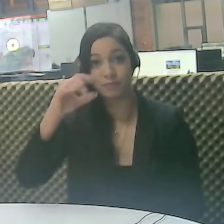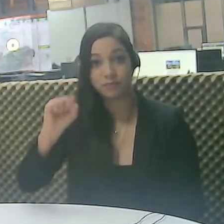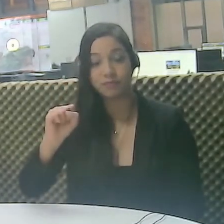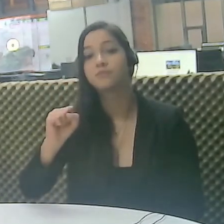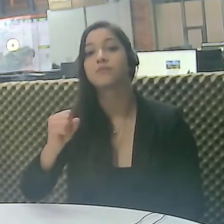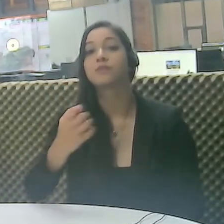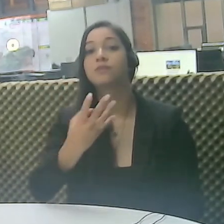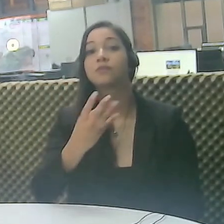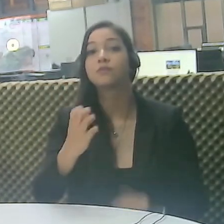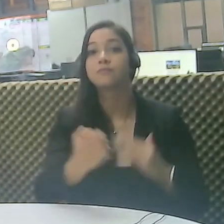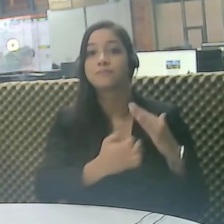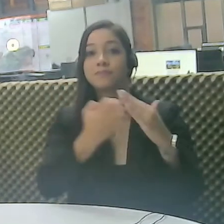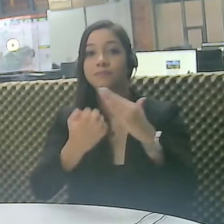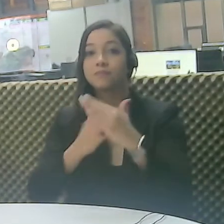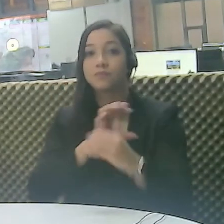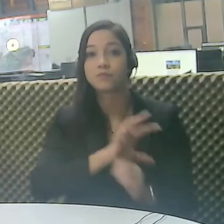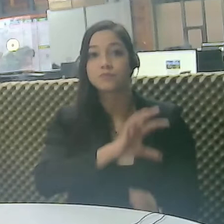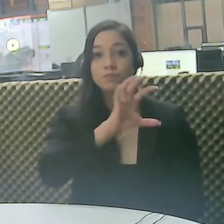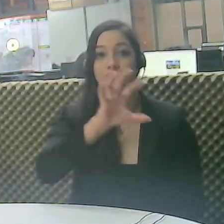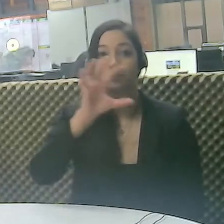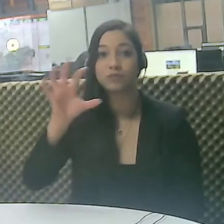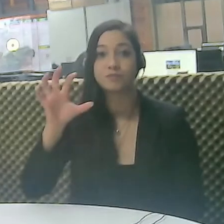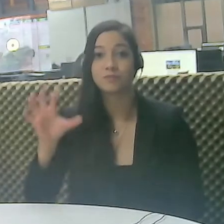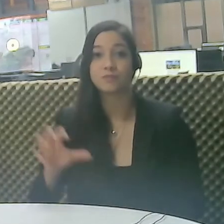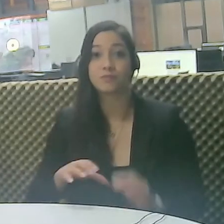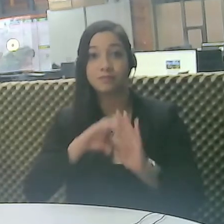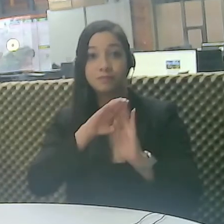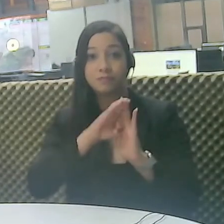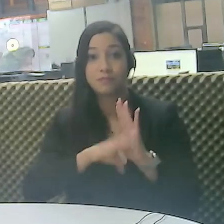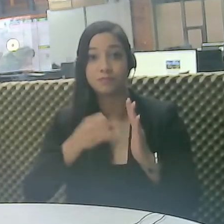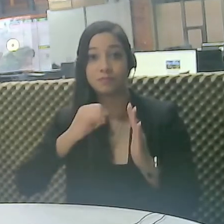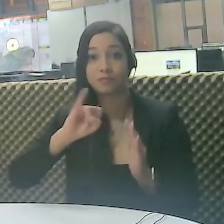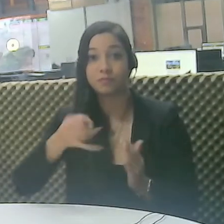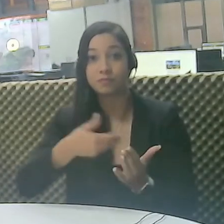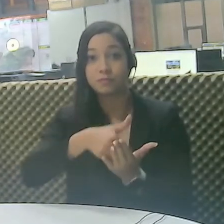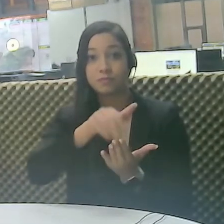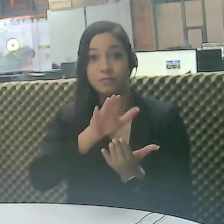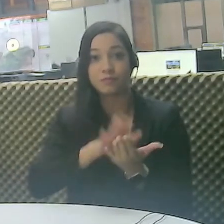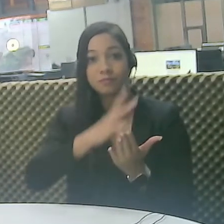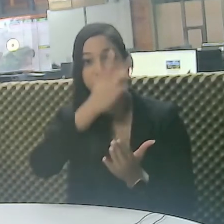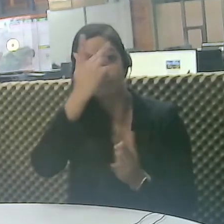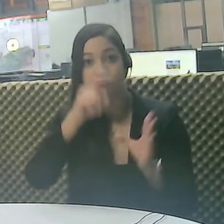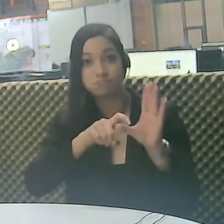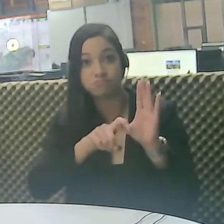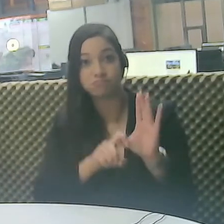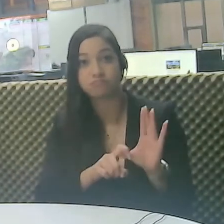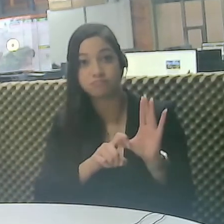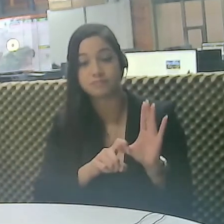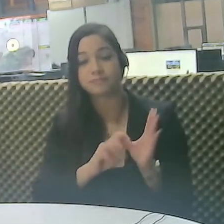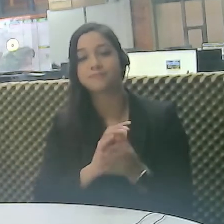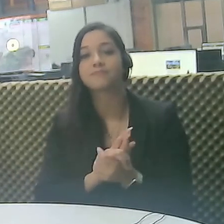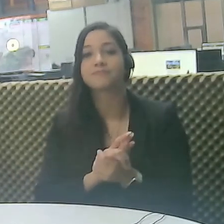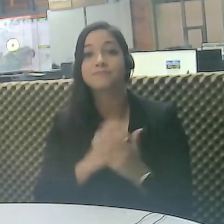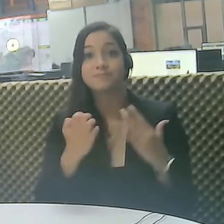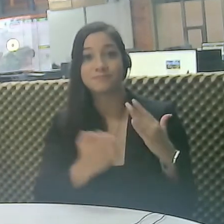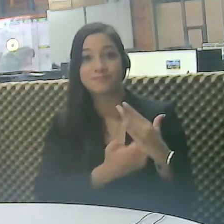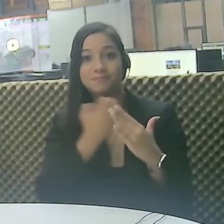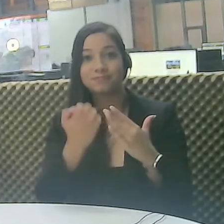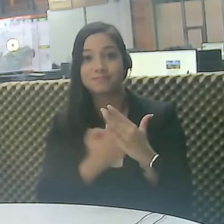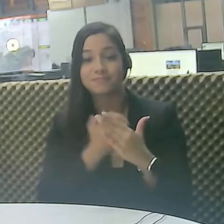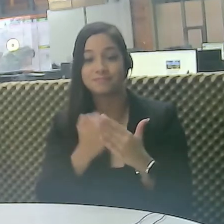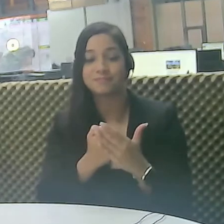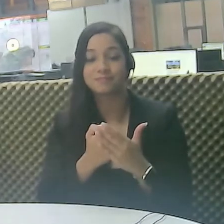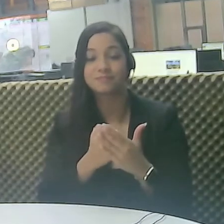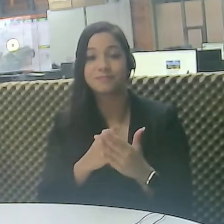40 empresas de vários setores ofereceram descontos em juros e multas para quem estava devendo. Além das empresas